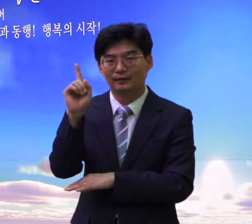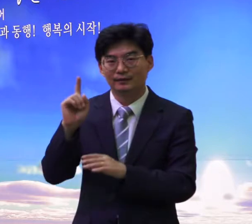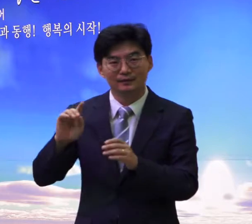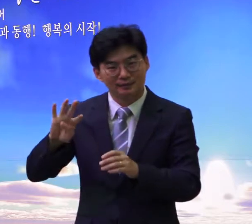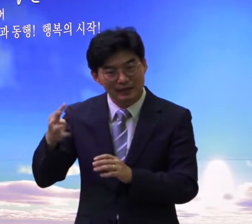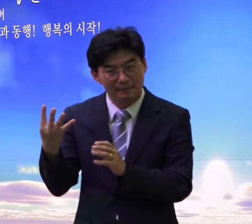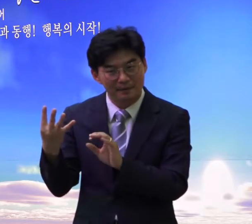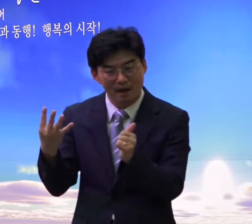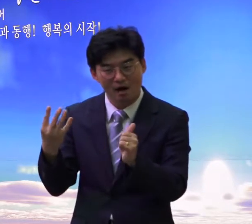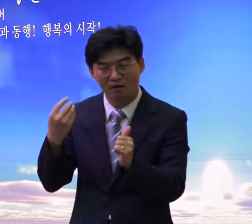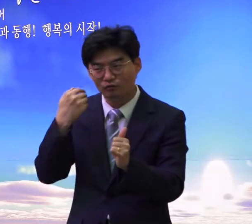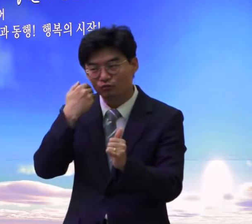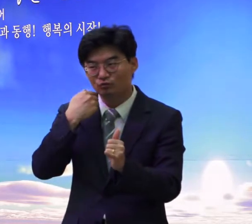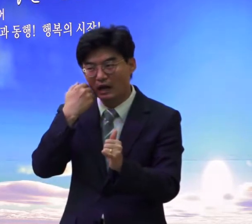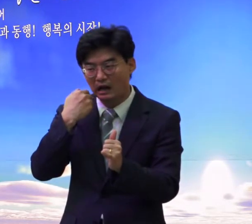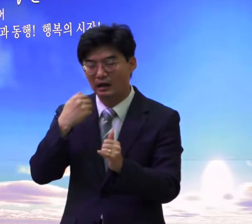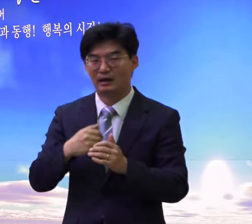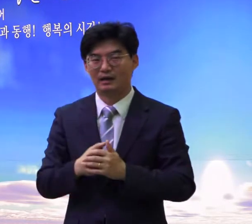3회상에 보면